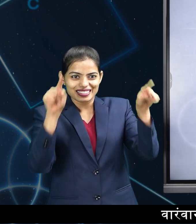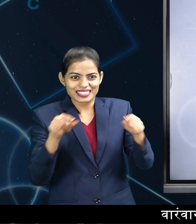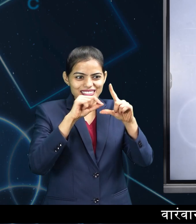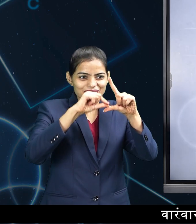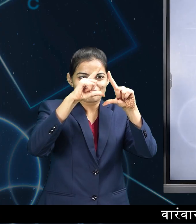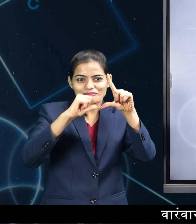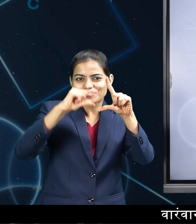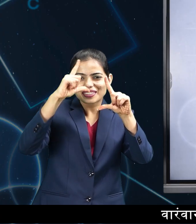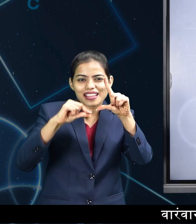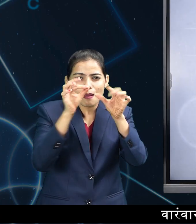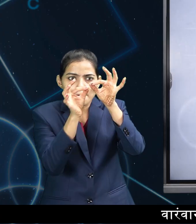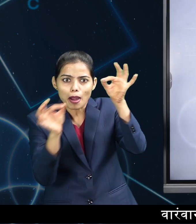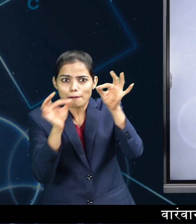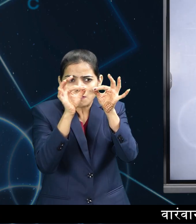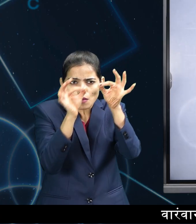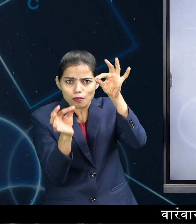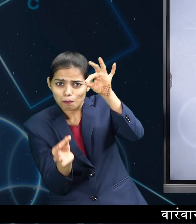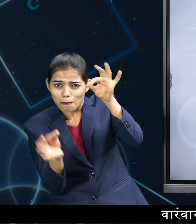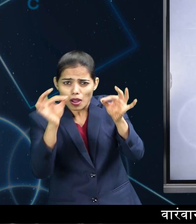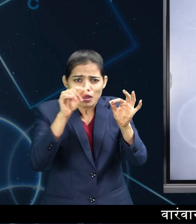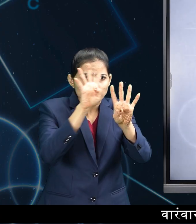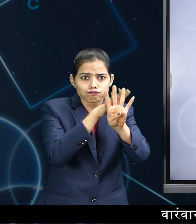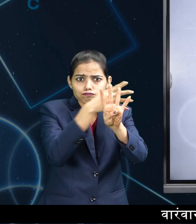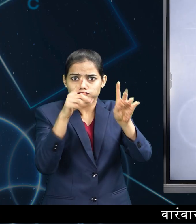वारंवारता वितरण तक्ते दोन प्रकारचे असतात.